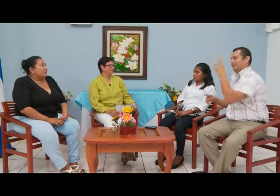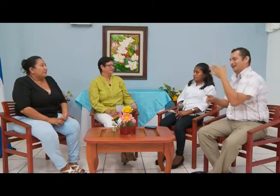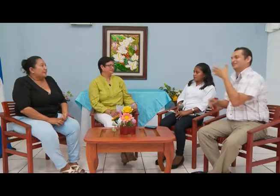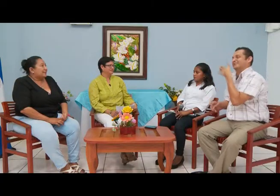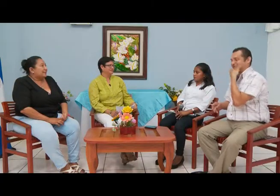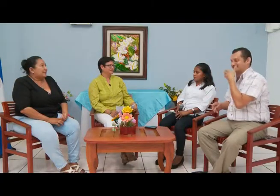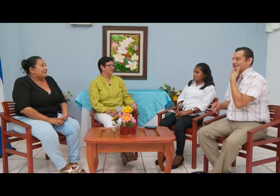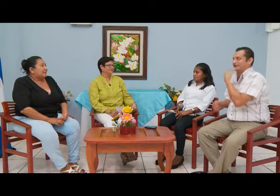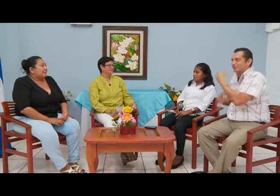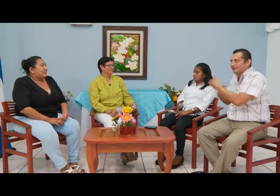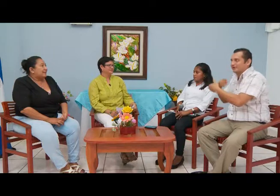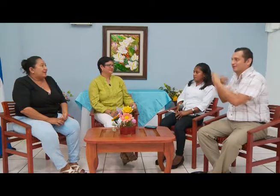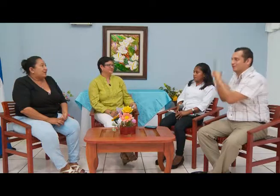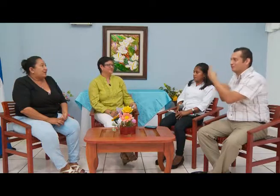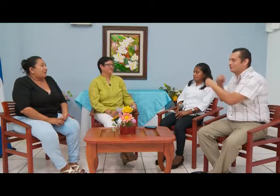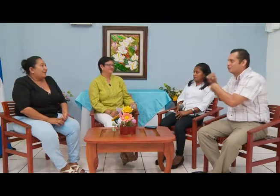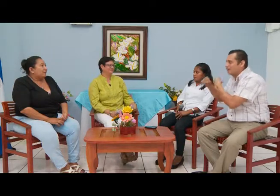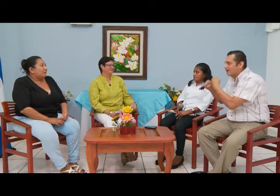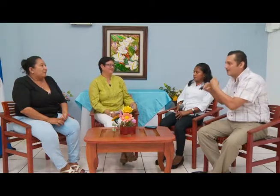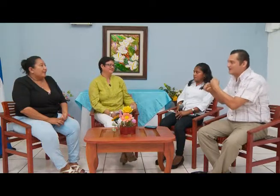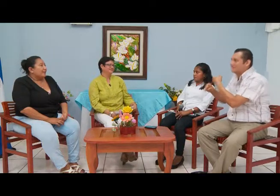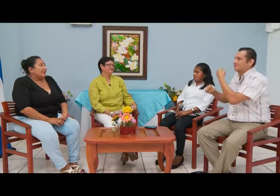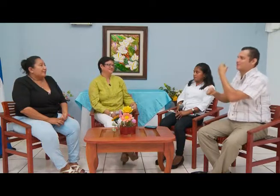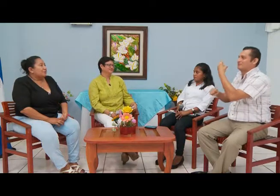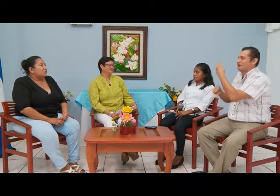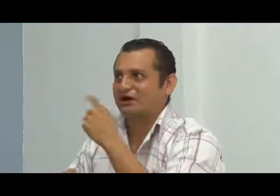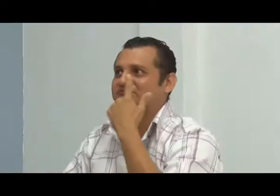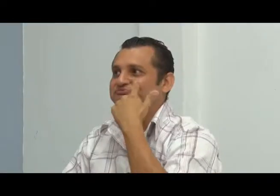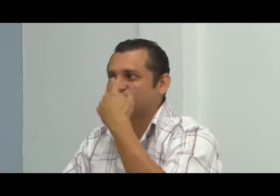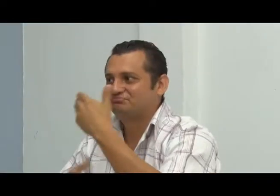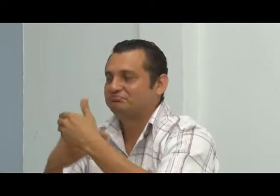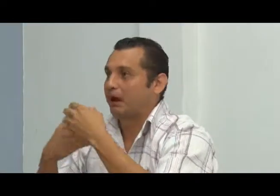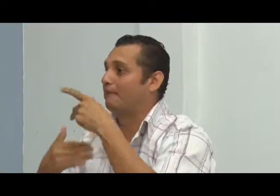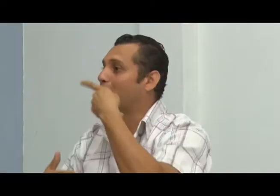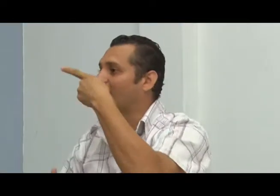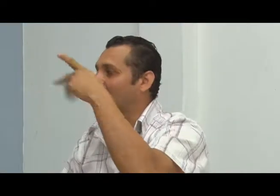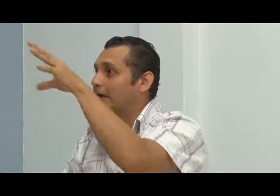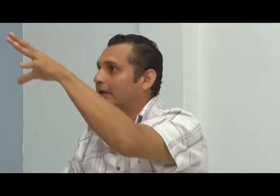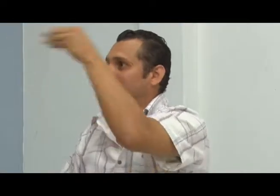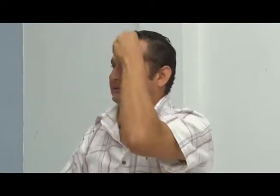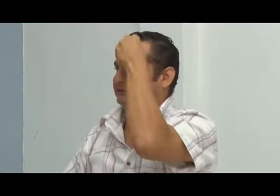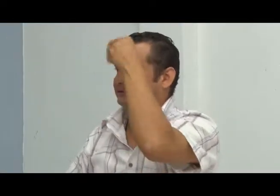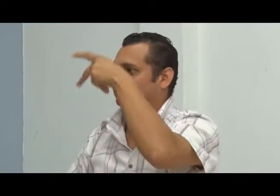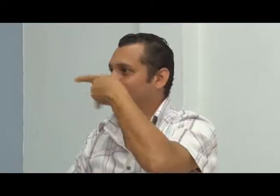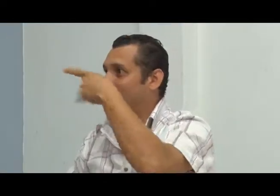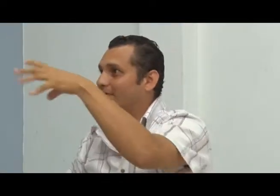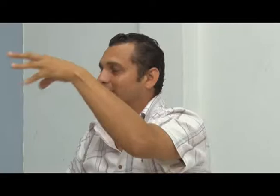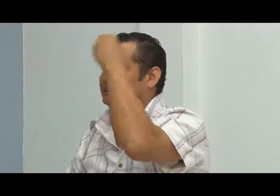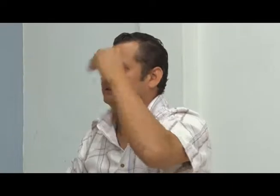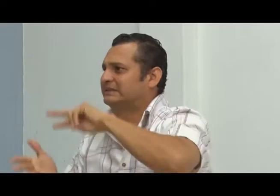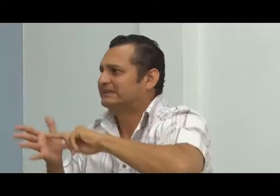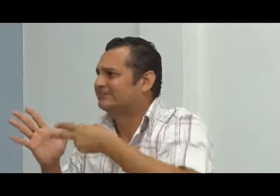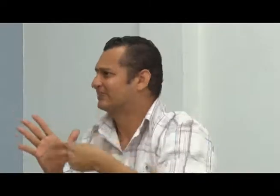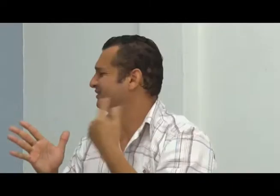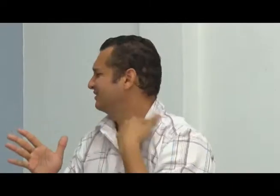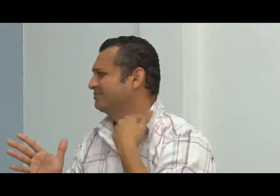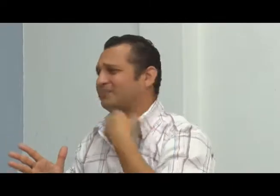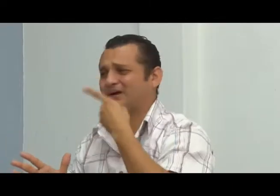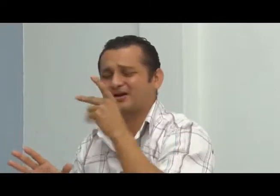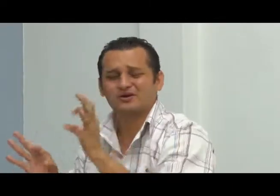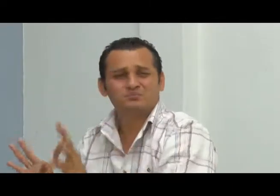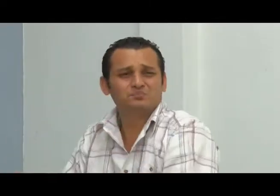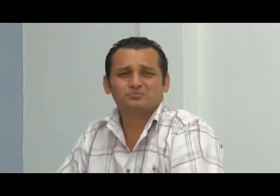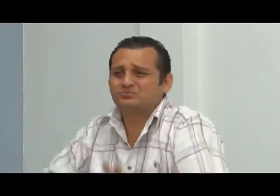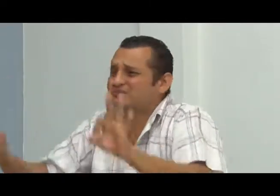yo podía pasar a oralizar y explicar los trabajos. En el segundo año, tercer año, cuarto año, habían más palabras, más retos,